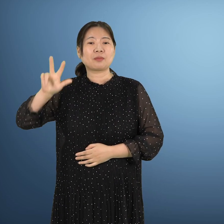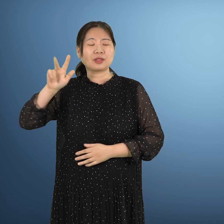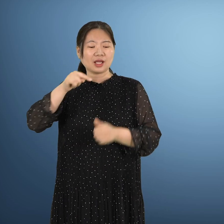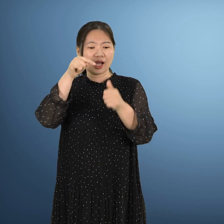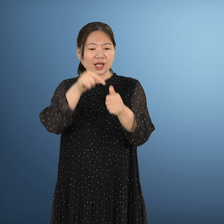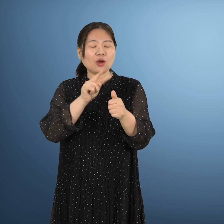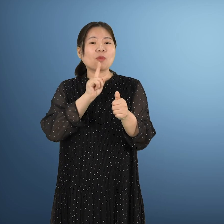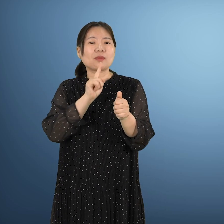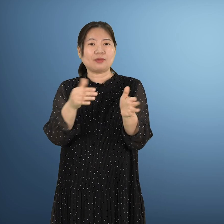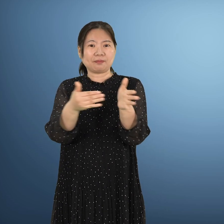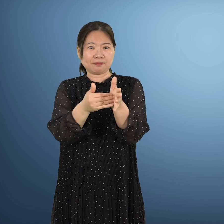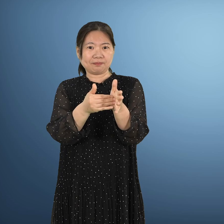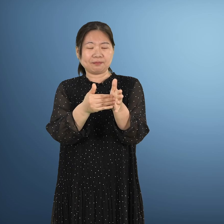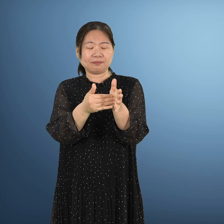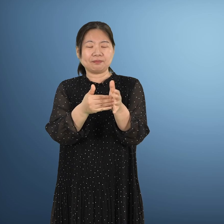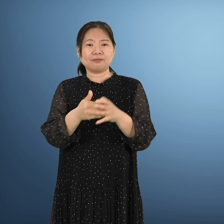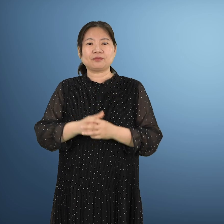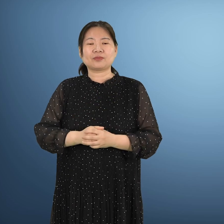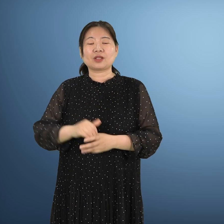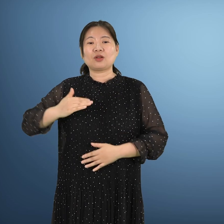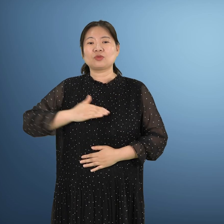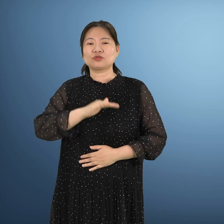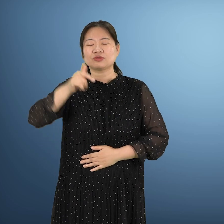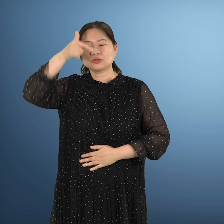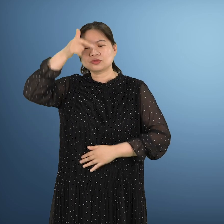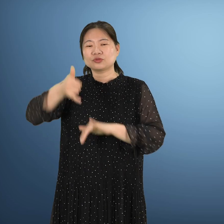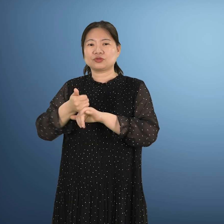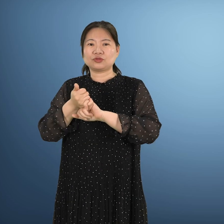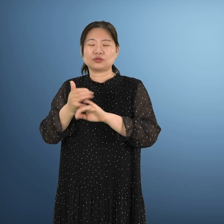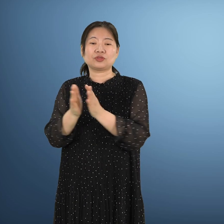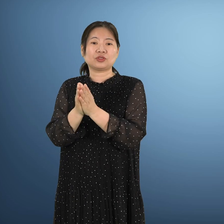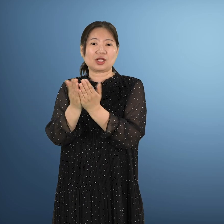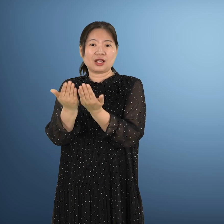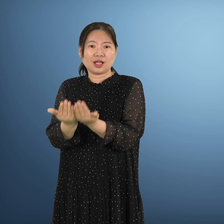맹세하라 그랬단 말이에요. 자, 우리 구약의